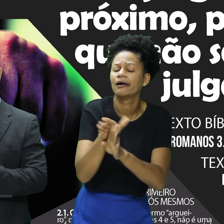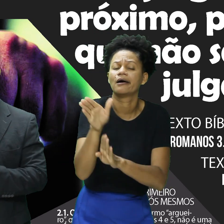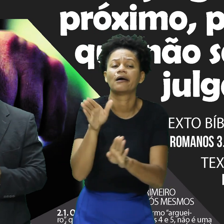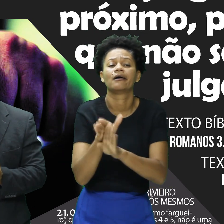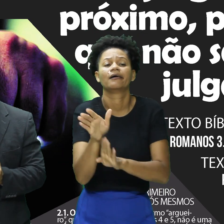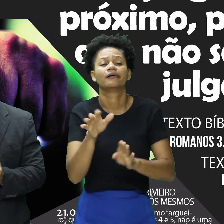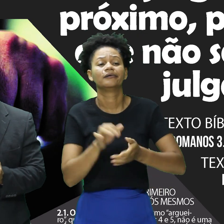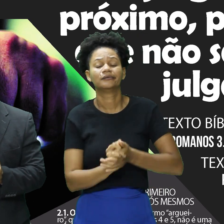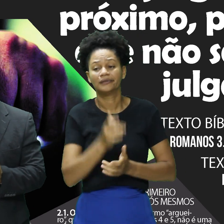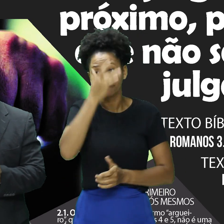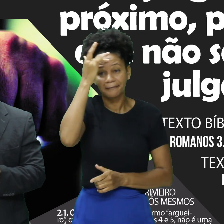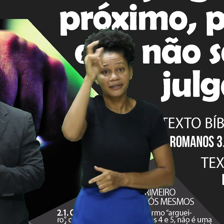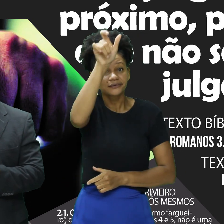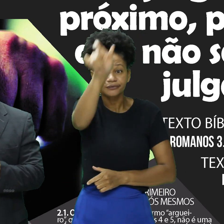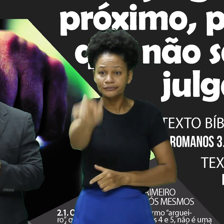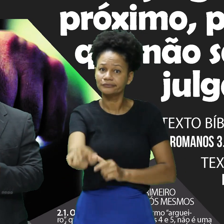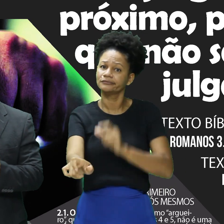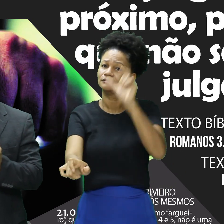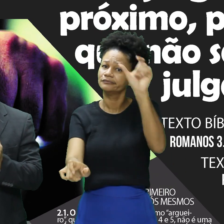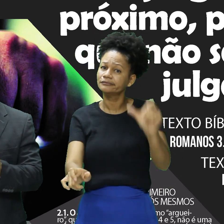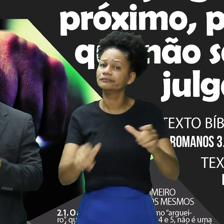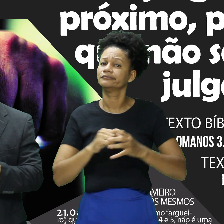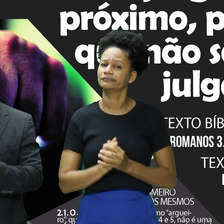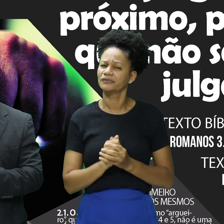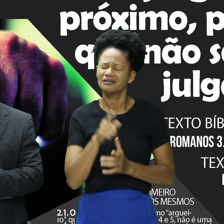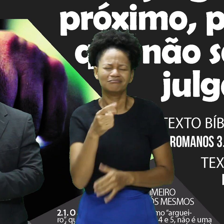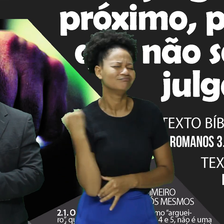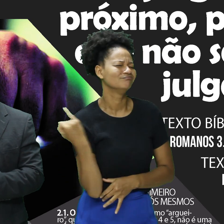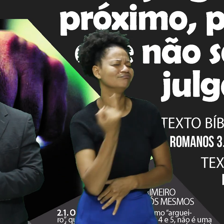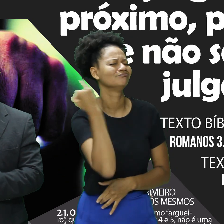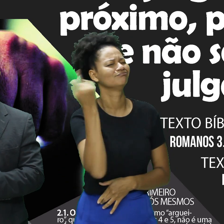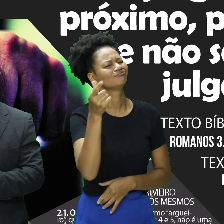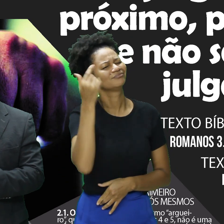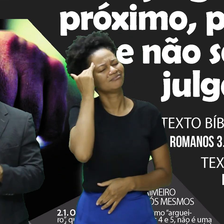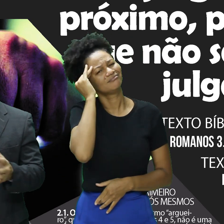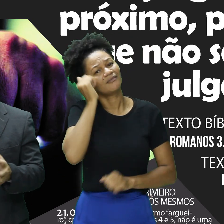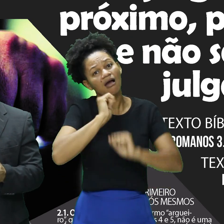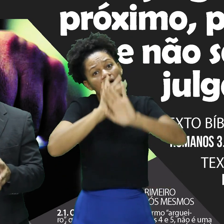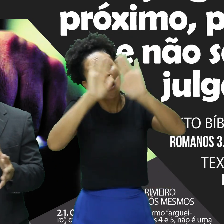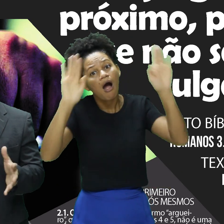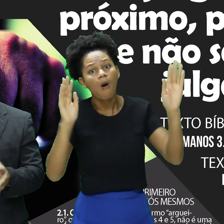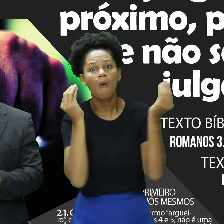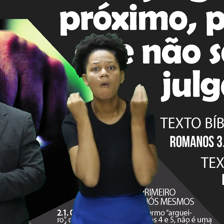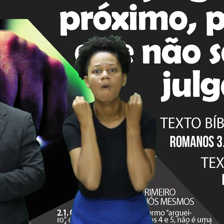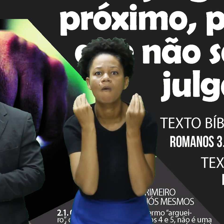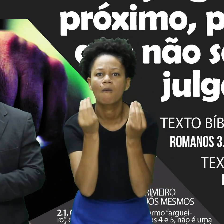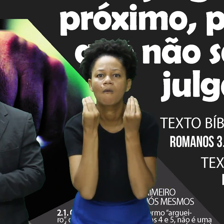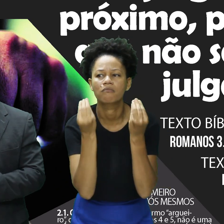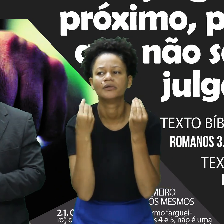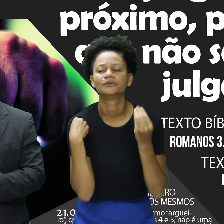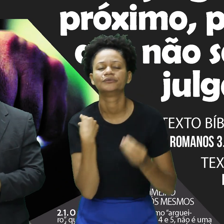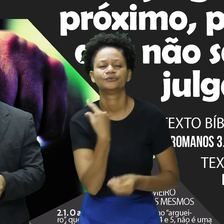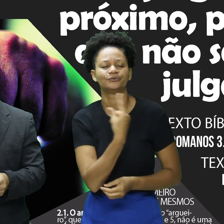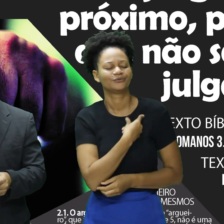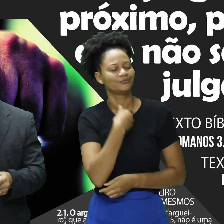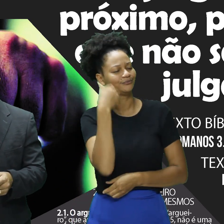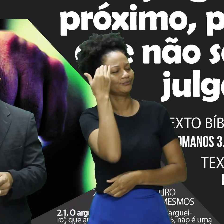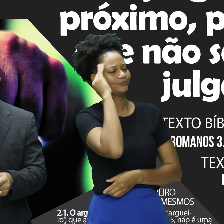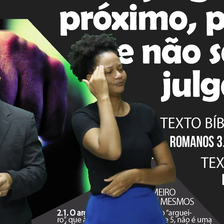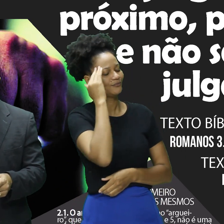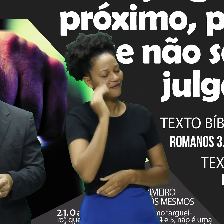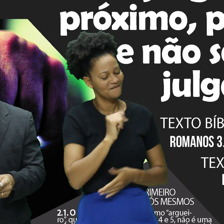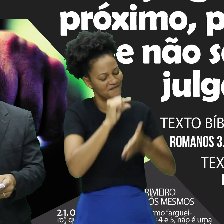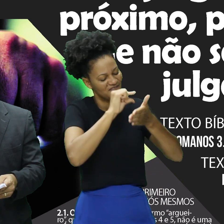do próximo. Então é importante você entender isso. E como é que nós vamos entender? Vamos versículos